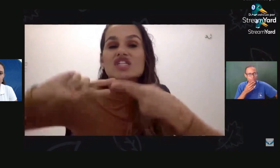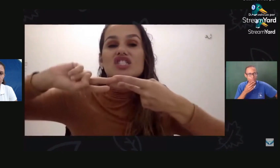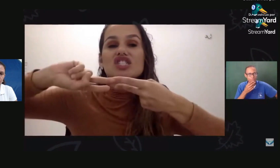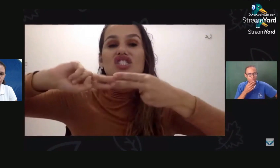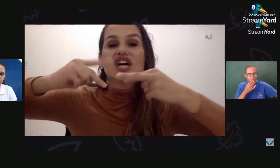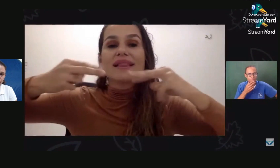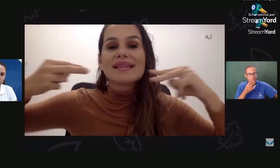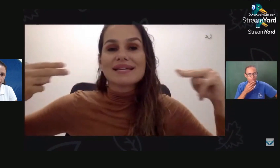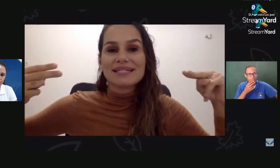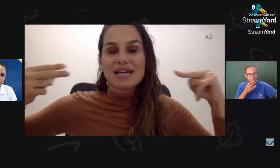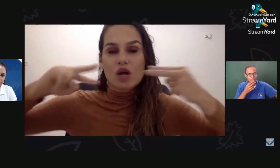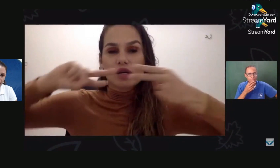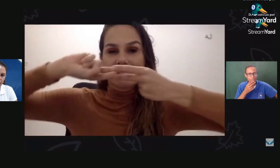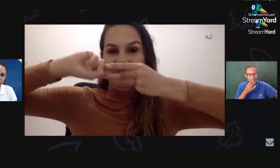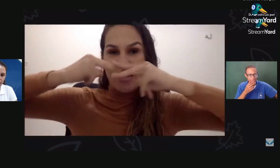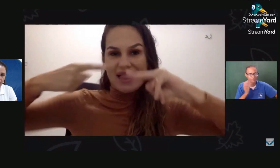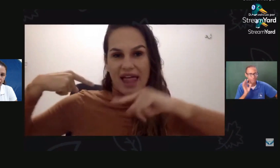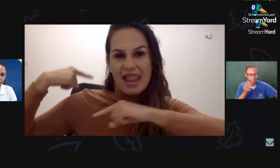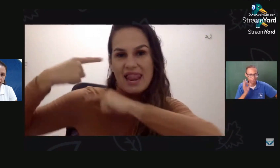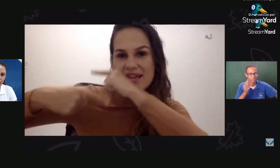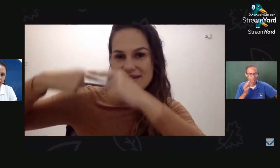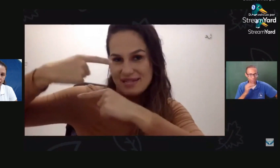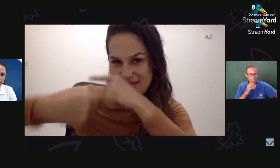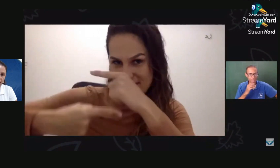Hoje nós temos, então,